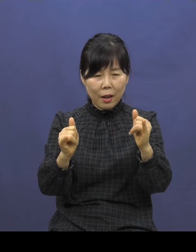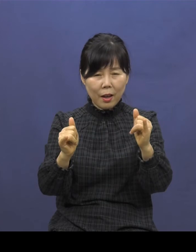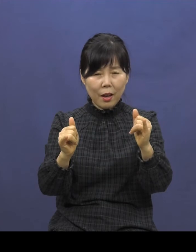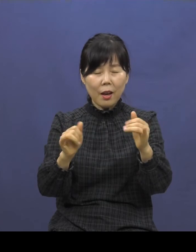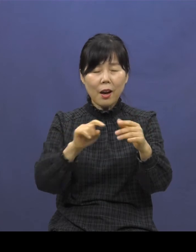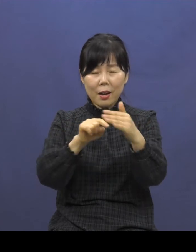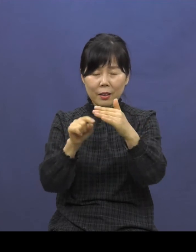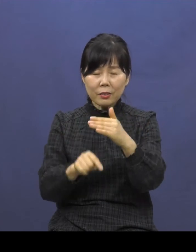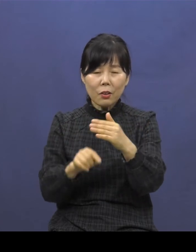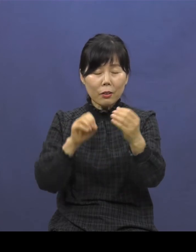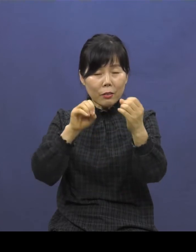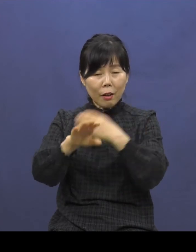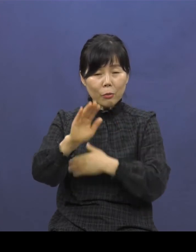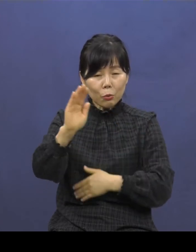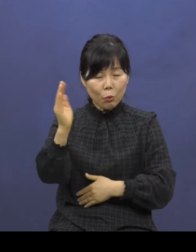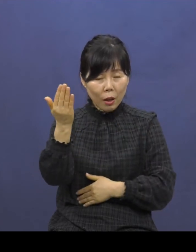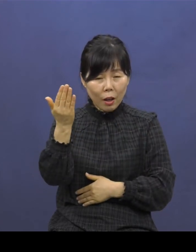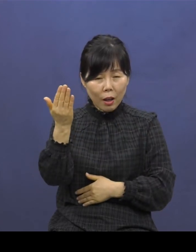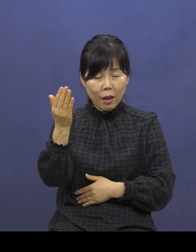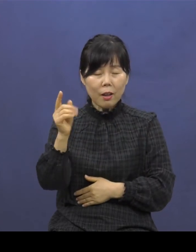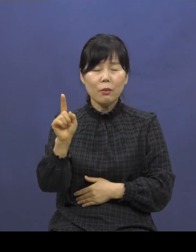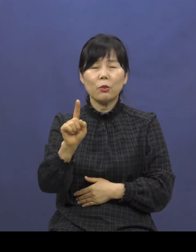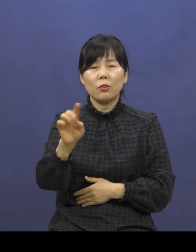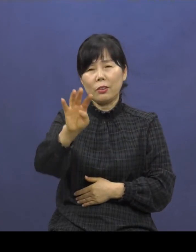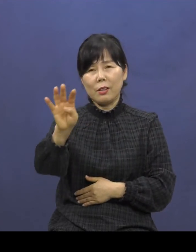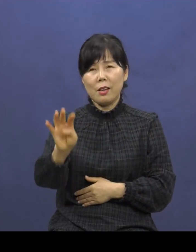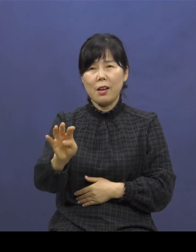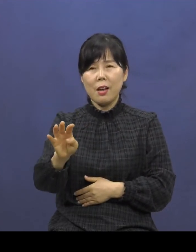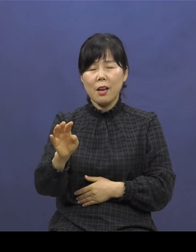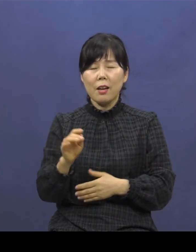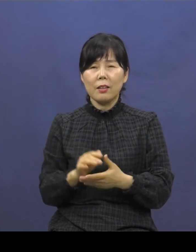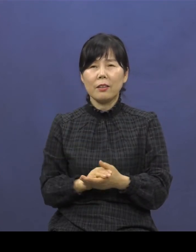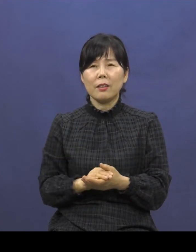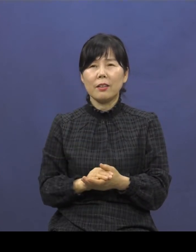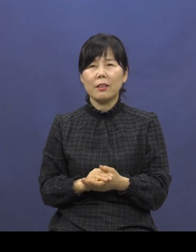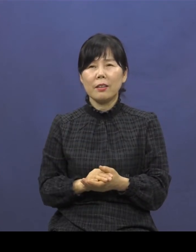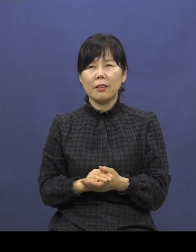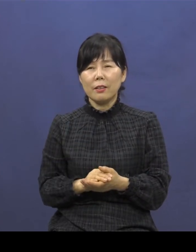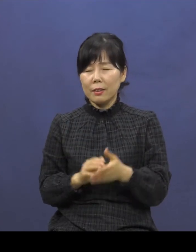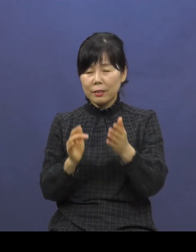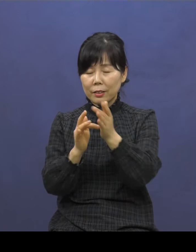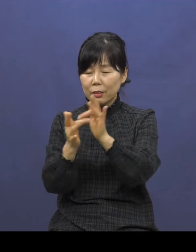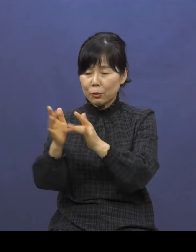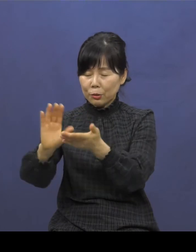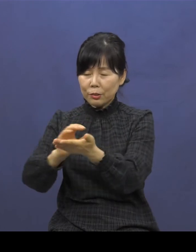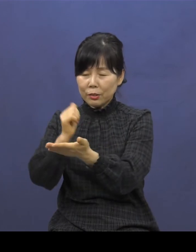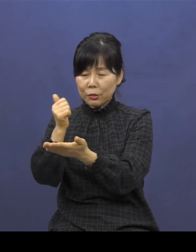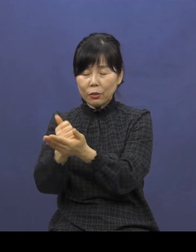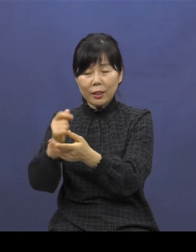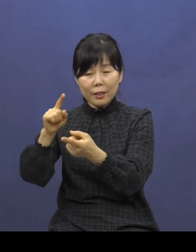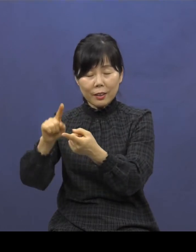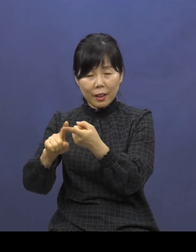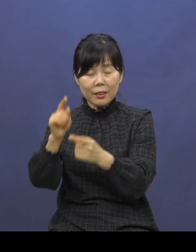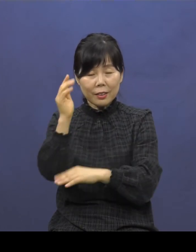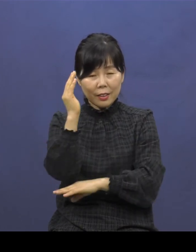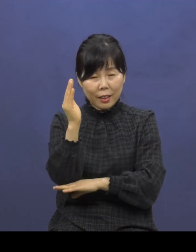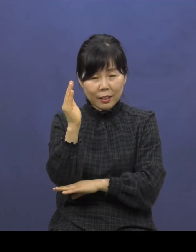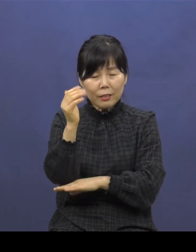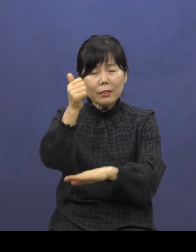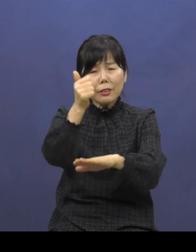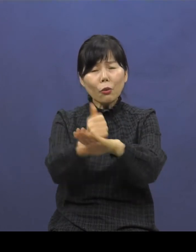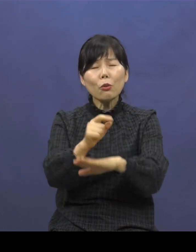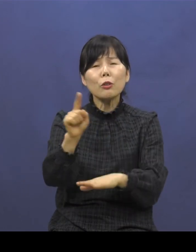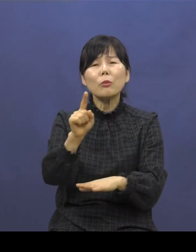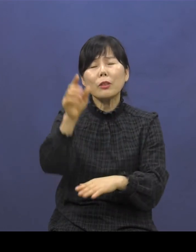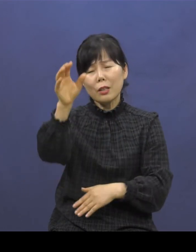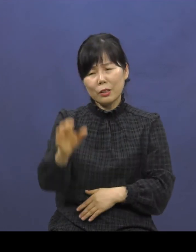모든 것에 대한 대답이 될 수 있느냐? 이유는 그렇습니다. 예수 그리스도의 이야기는요, 결론이 부활 이야기니까요.